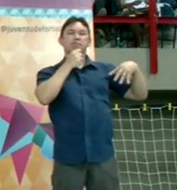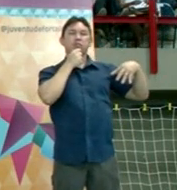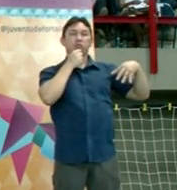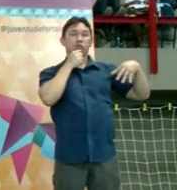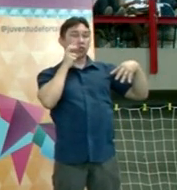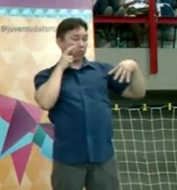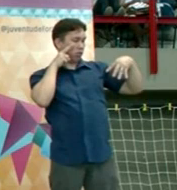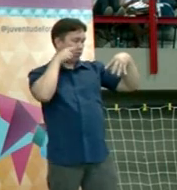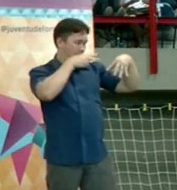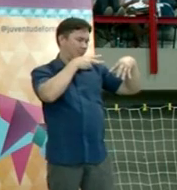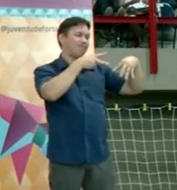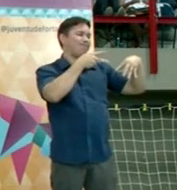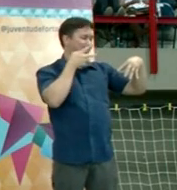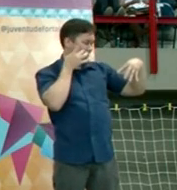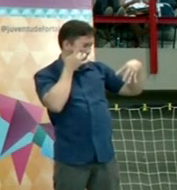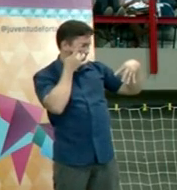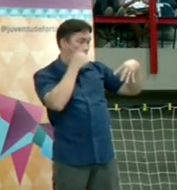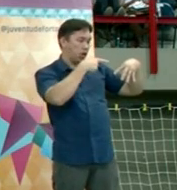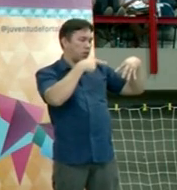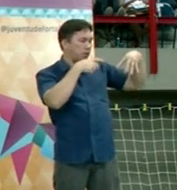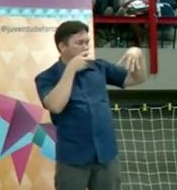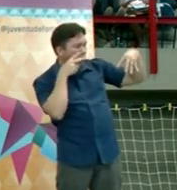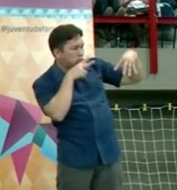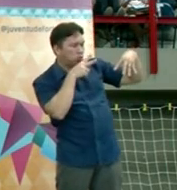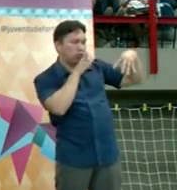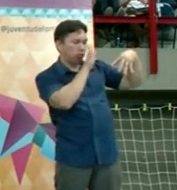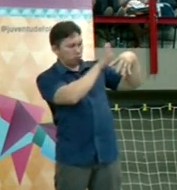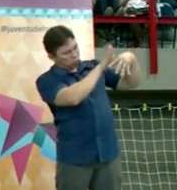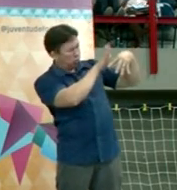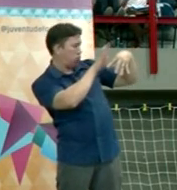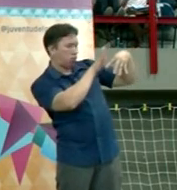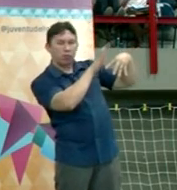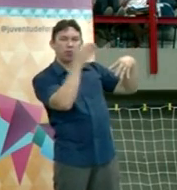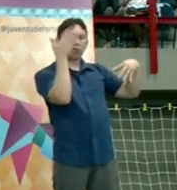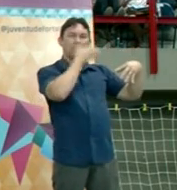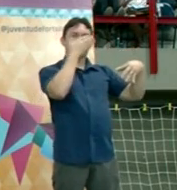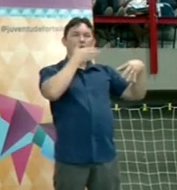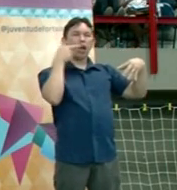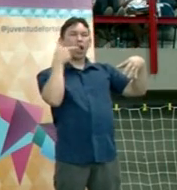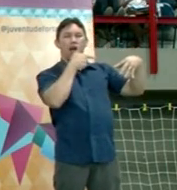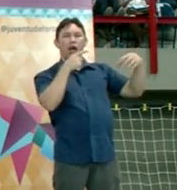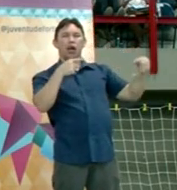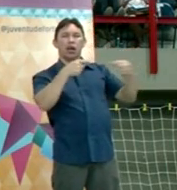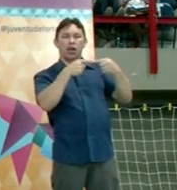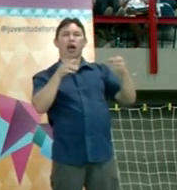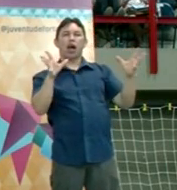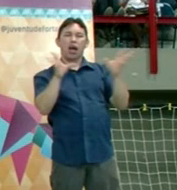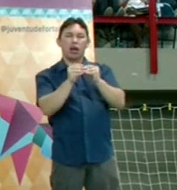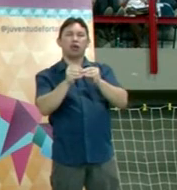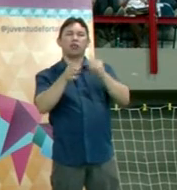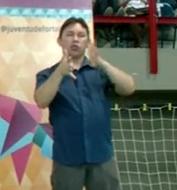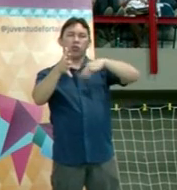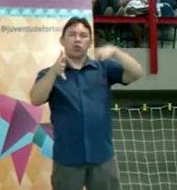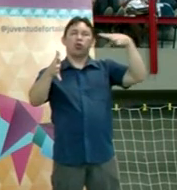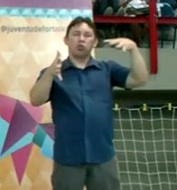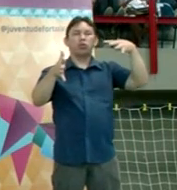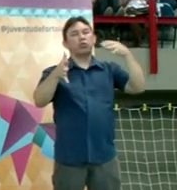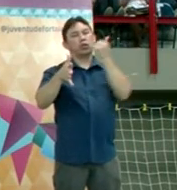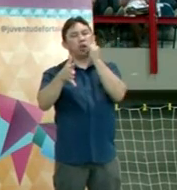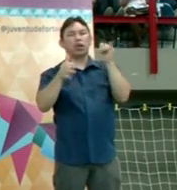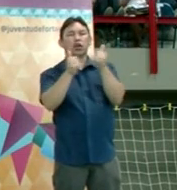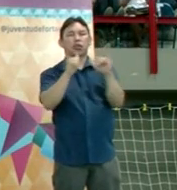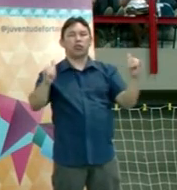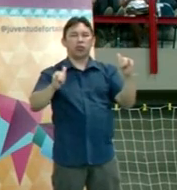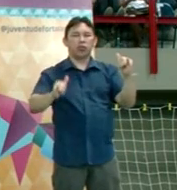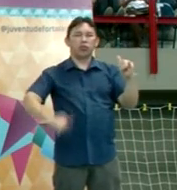existe luz visível e luz invisível. Mas todas elas são chamadas de ondas eletromagnéticas. Isso é uma coisa que eu gosto